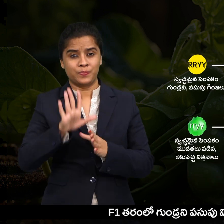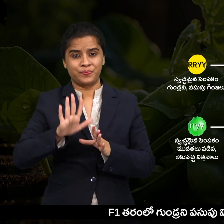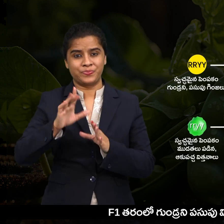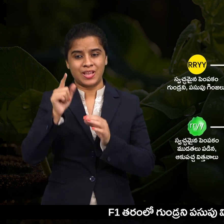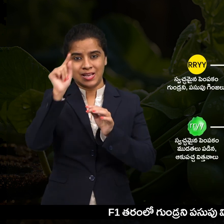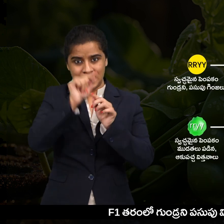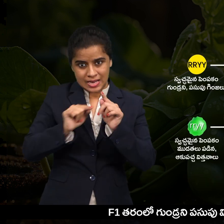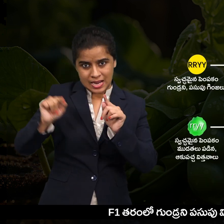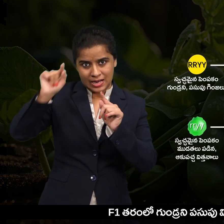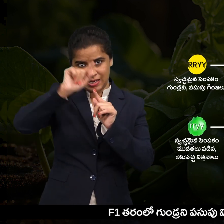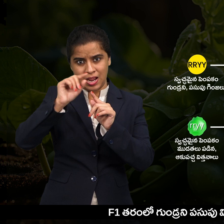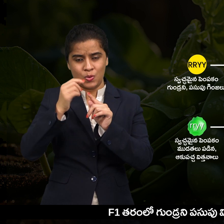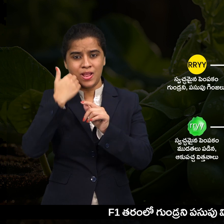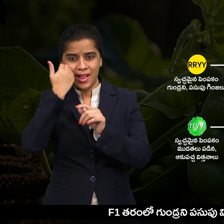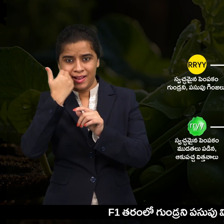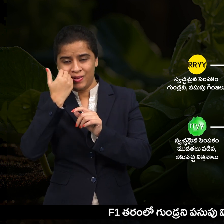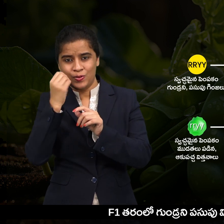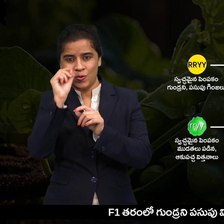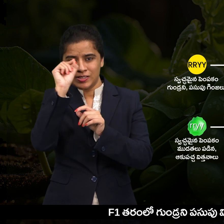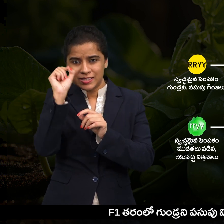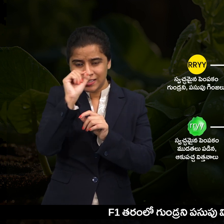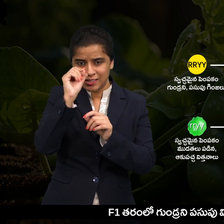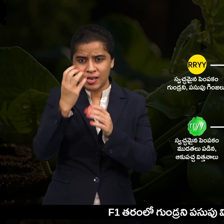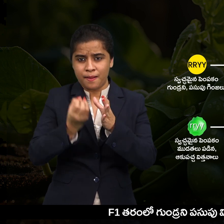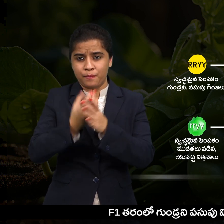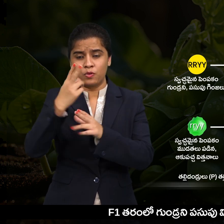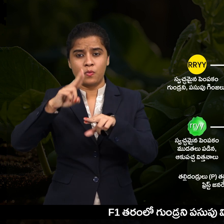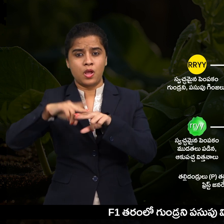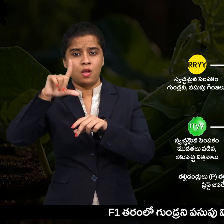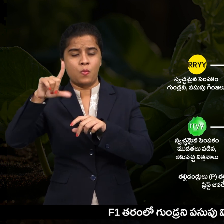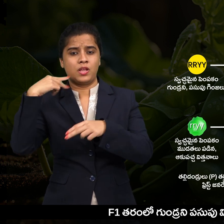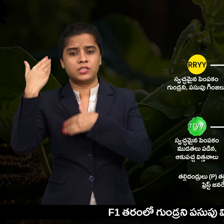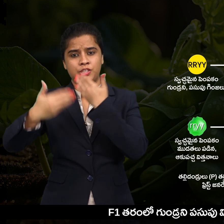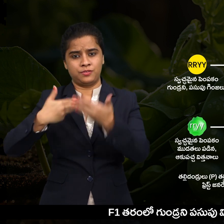F1 తరంలో గుండ్రని పసుపు విత్తనాలు మాత్రమే ఉత్పత్తి చేయబడ్డాయి.